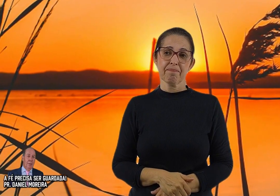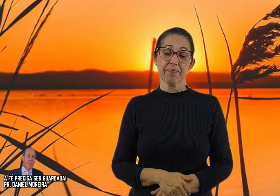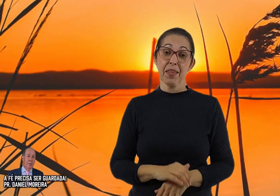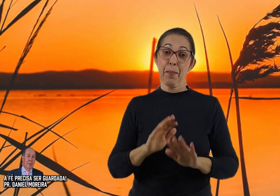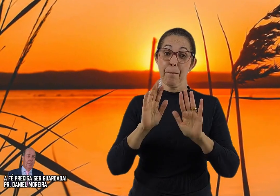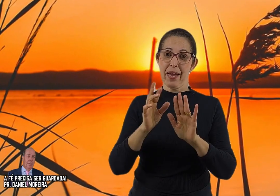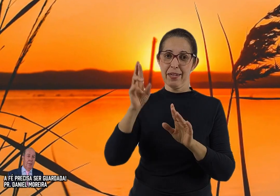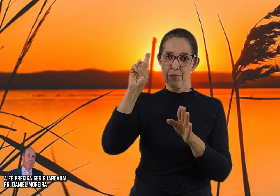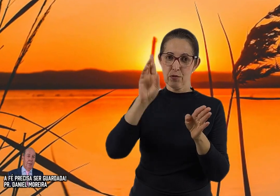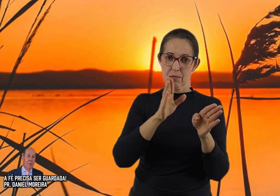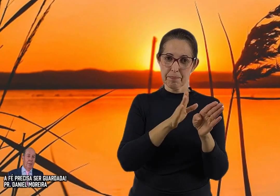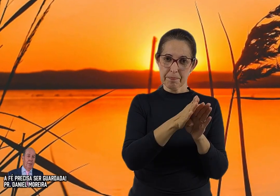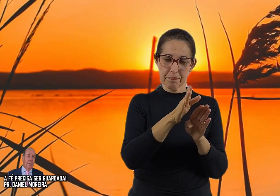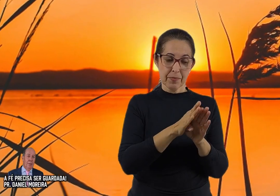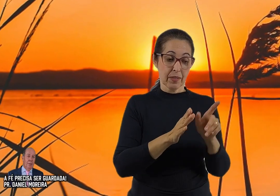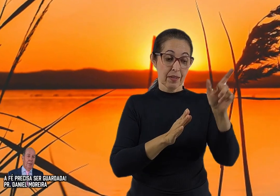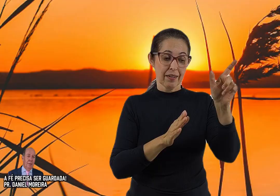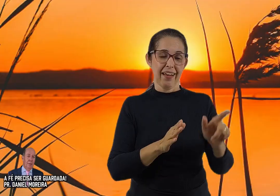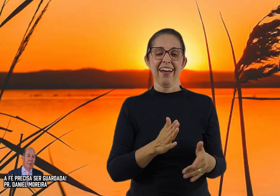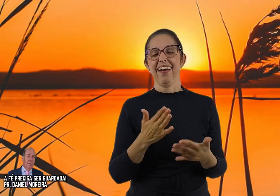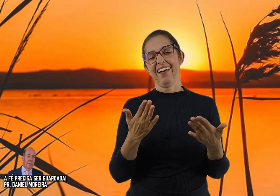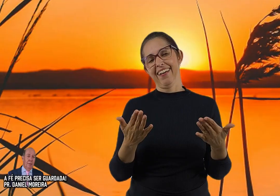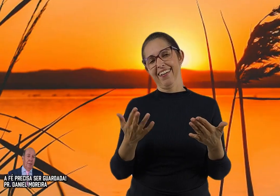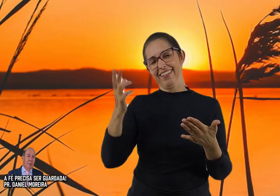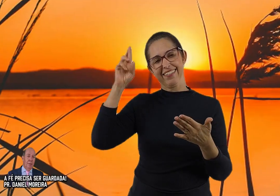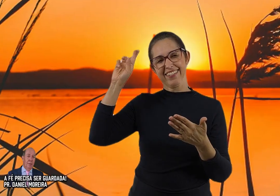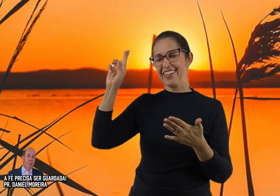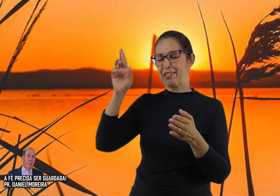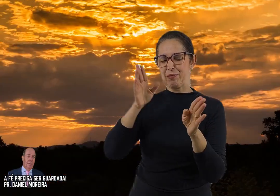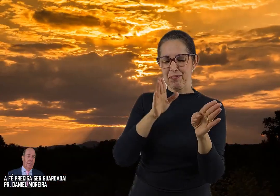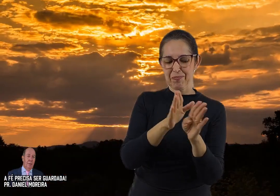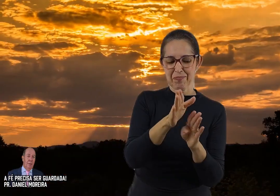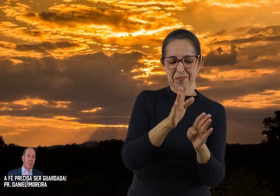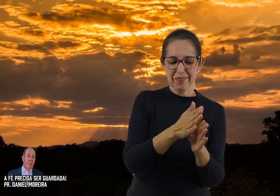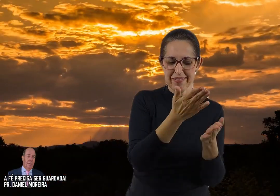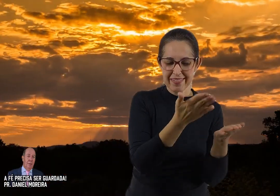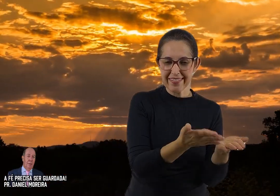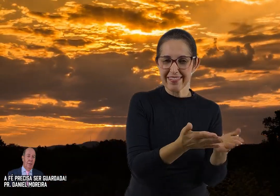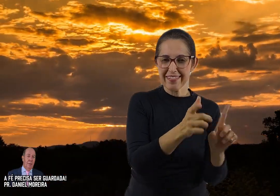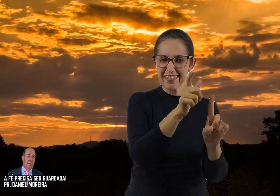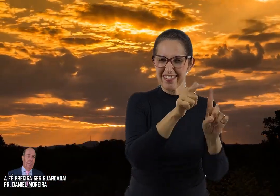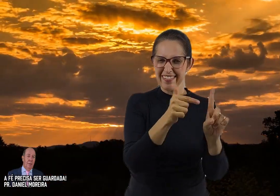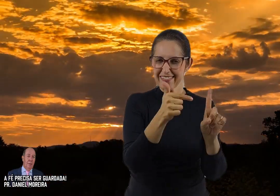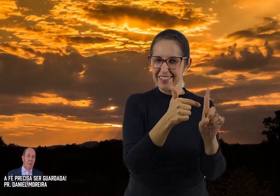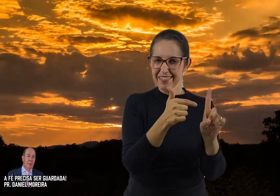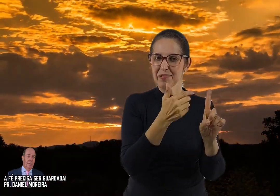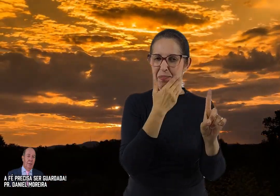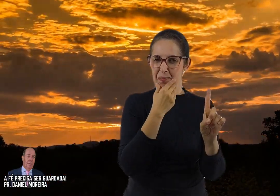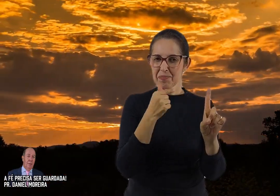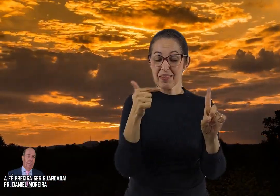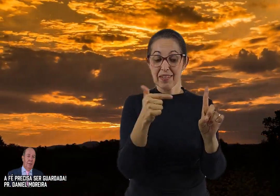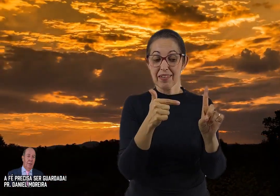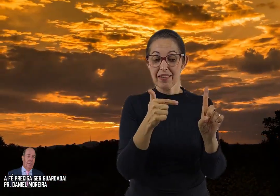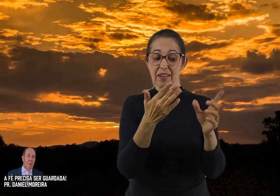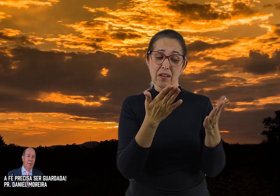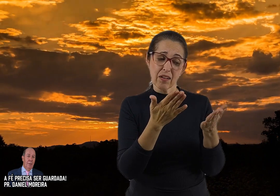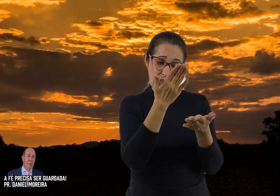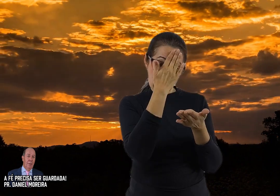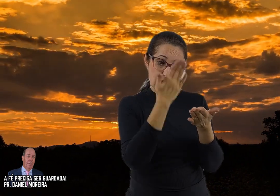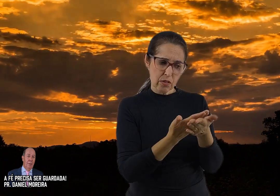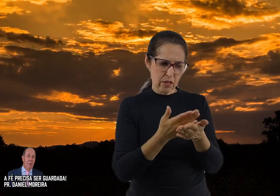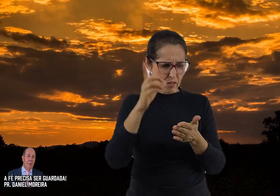Mas o Senhor tem um conselho para esse homem. O Senhor ainda tem um conselho para ele. O Senhor ainda opera.